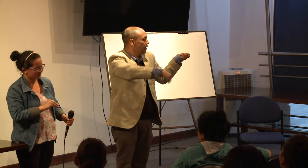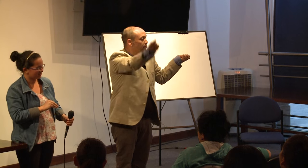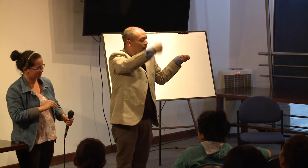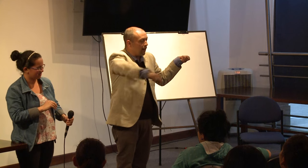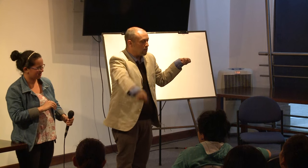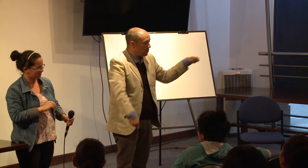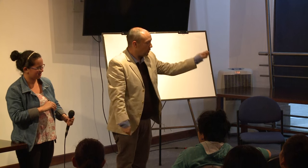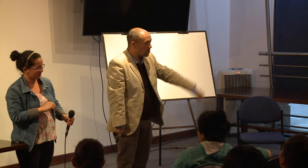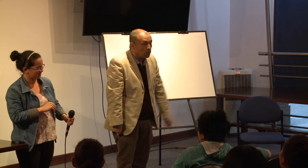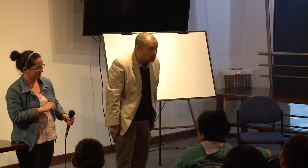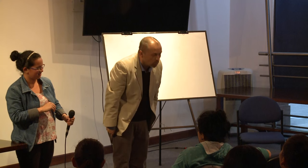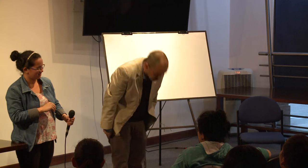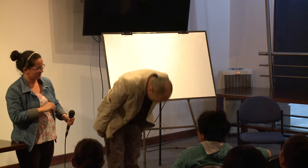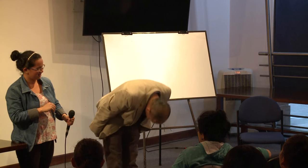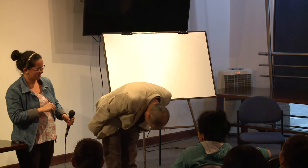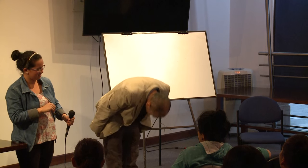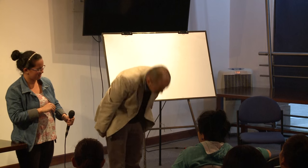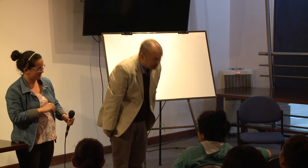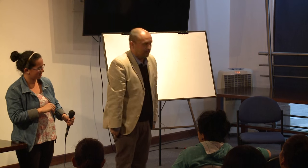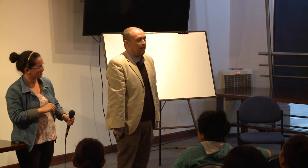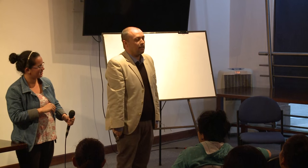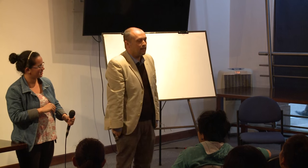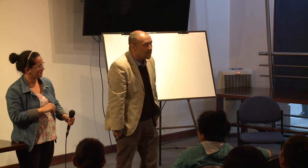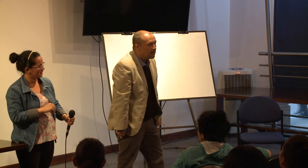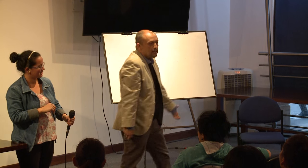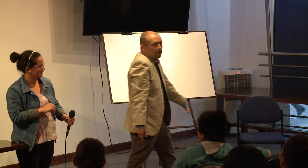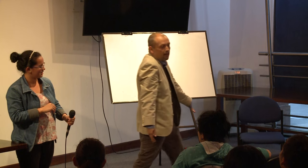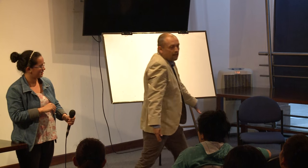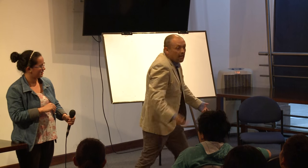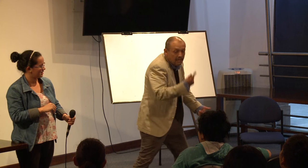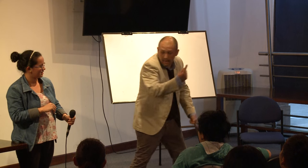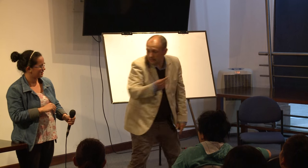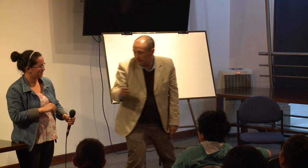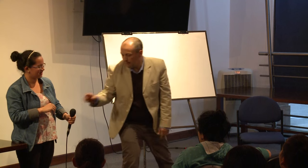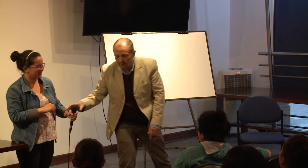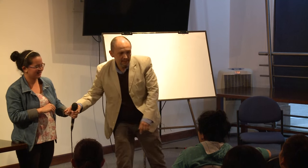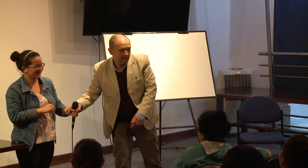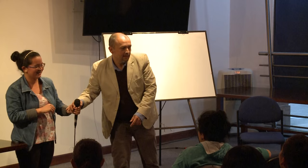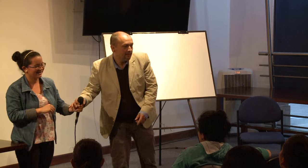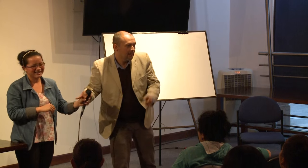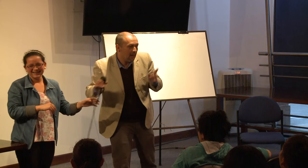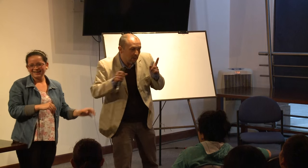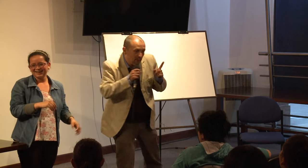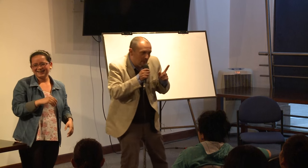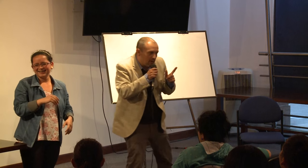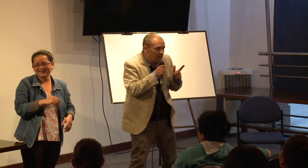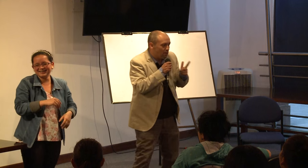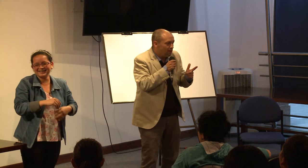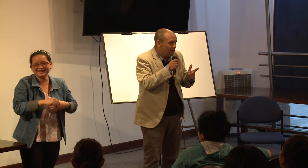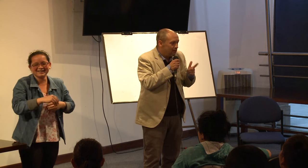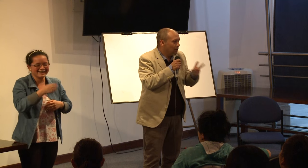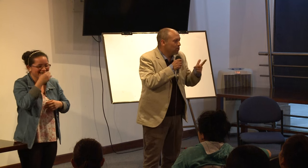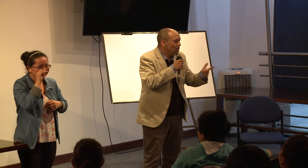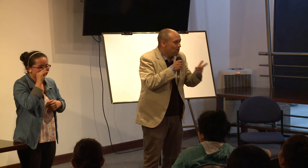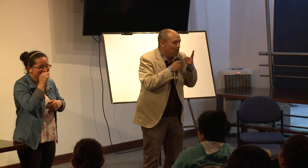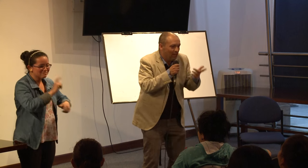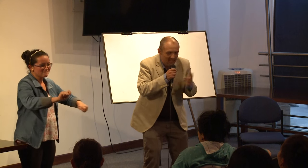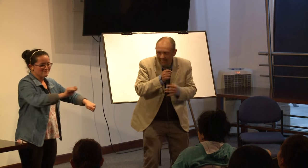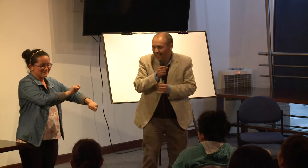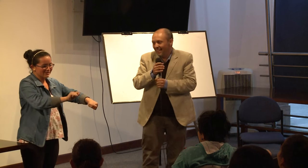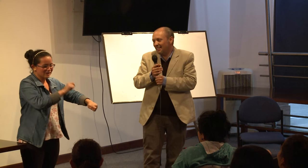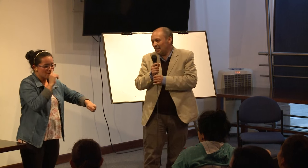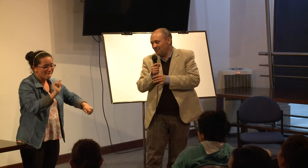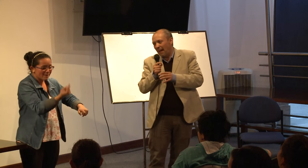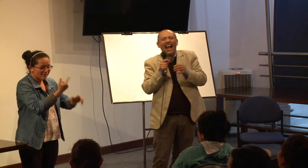violín, para esto, no toca una sola nota, y se va. Y esa es la primera presentación de un niño en